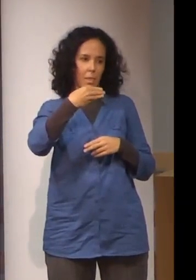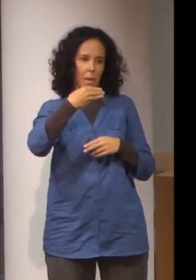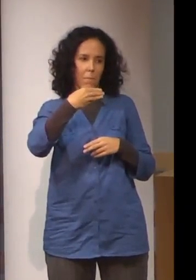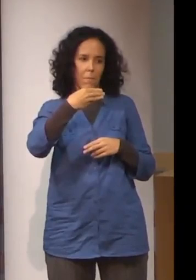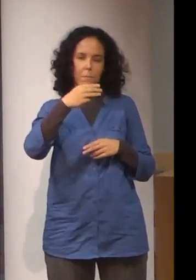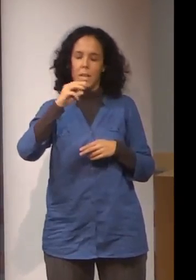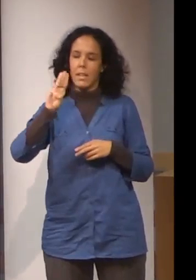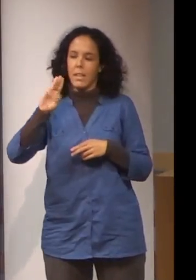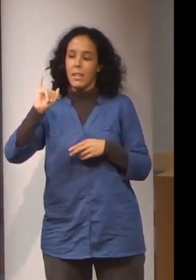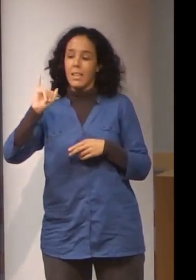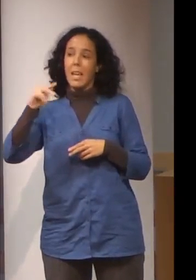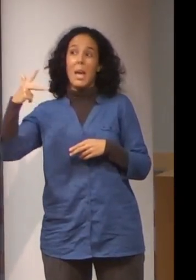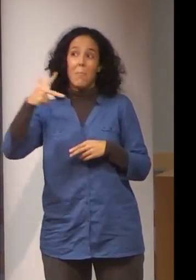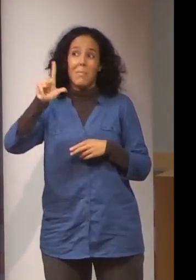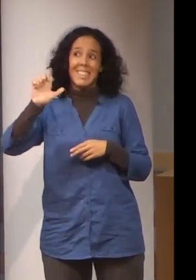de